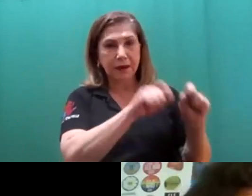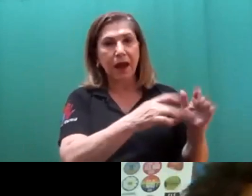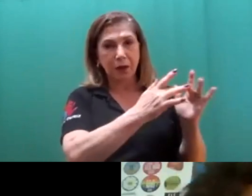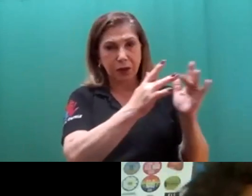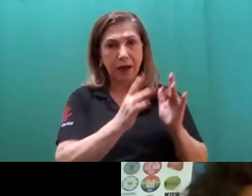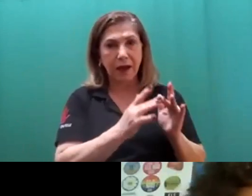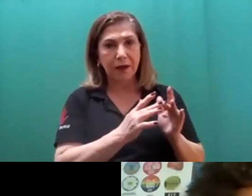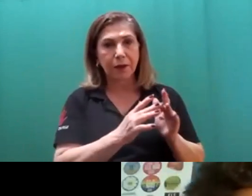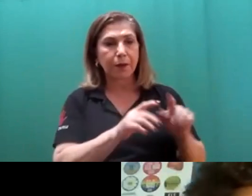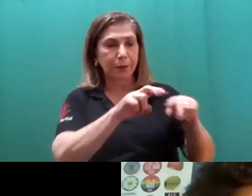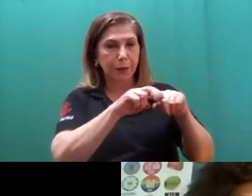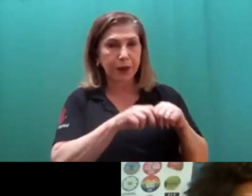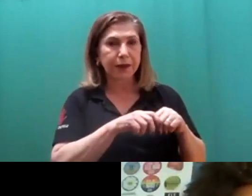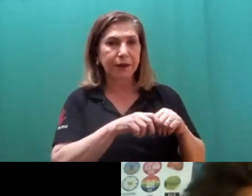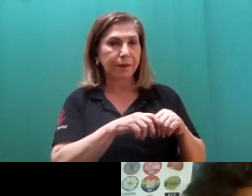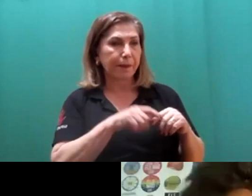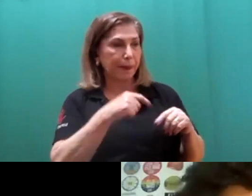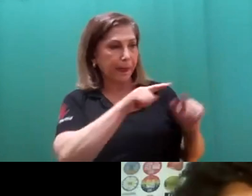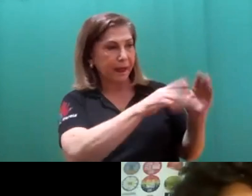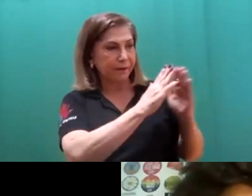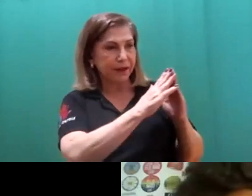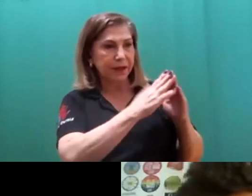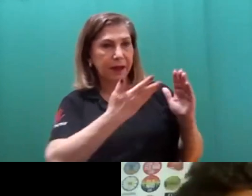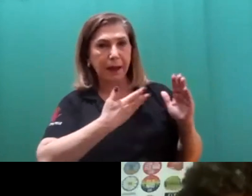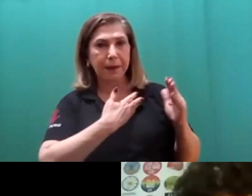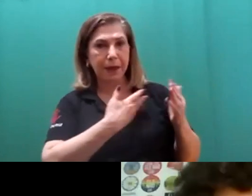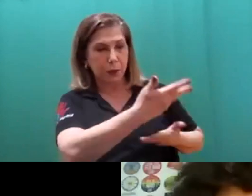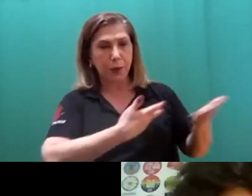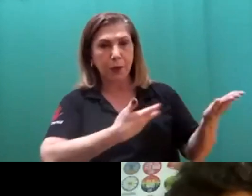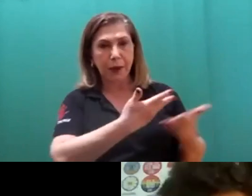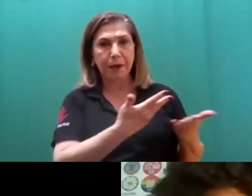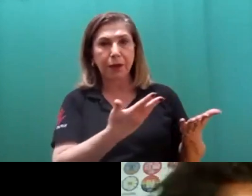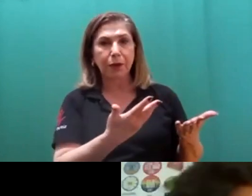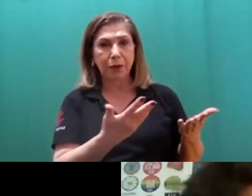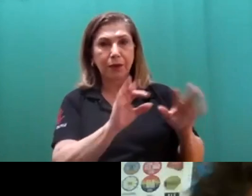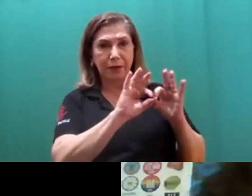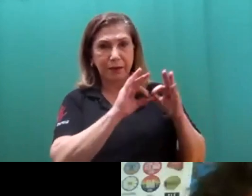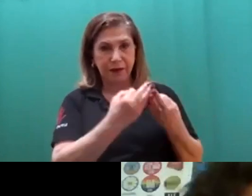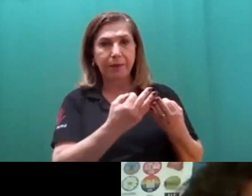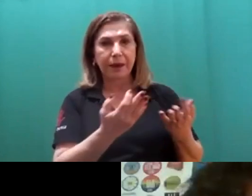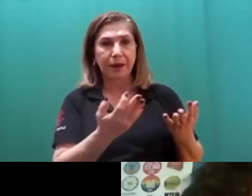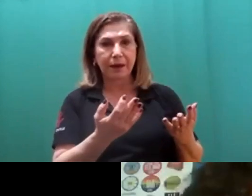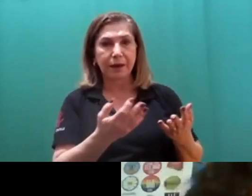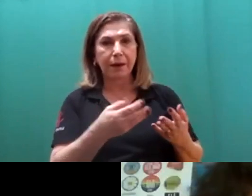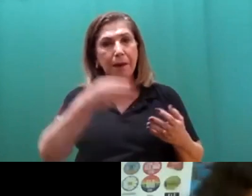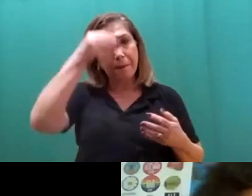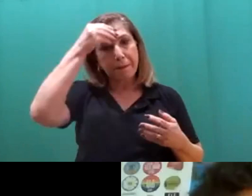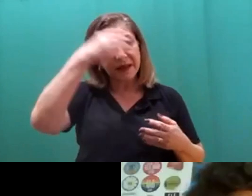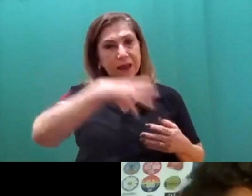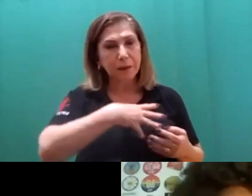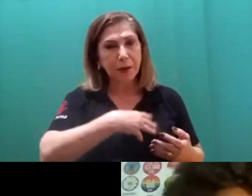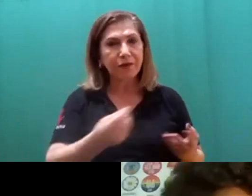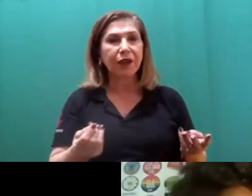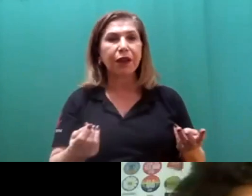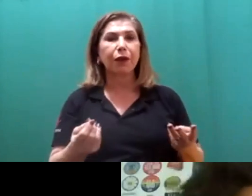todo mundo que mora na periferia sabe que o vizinho, ele é praticamente seu amigo, né? Ele é praticamente da família, né? Torna que ele vira o padrinho do seu filho,